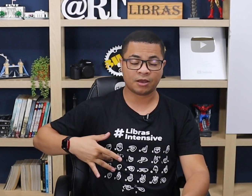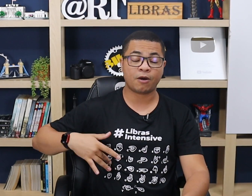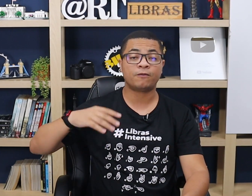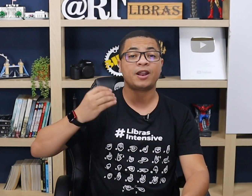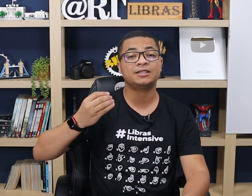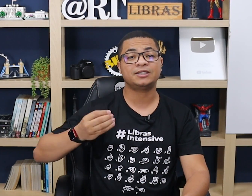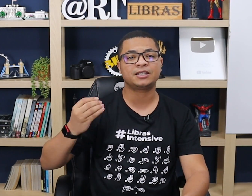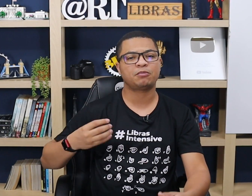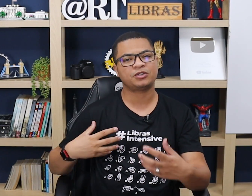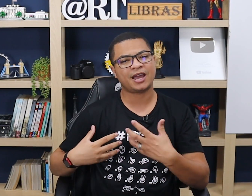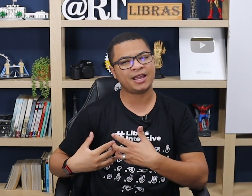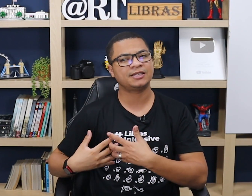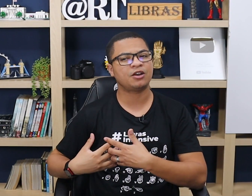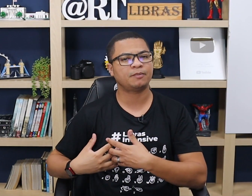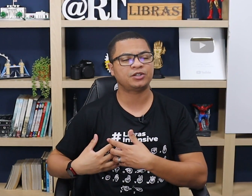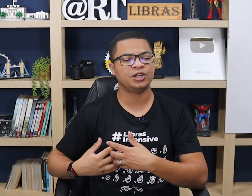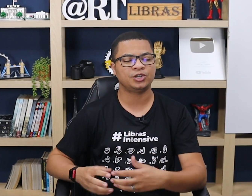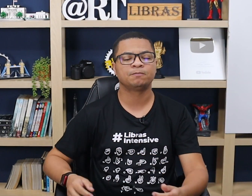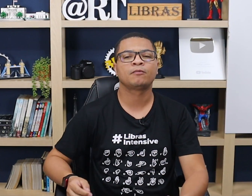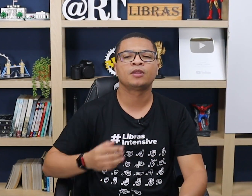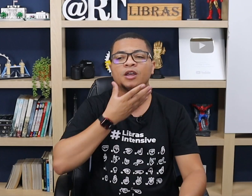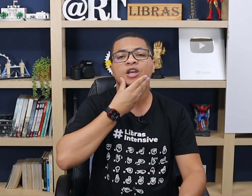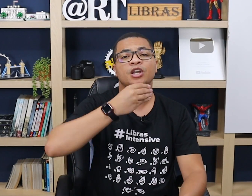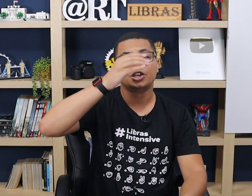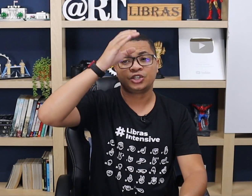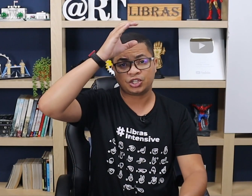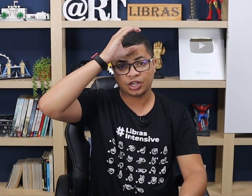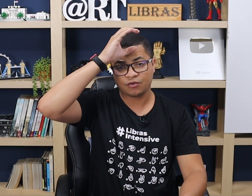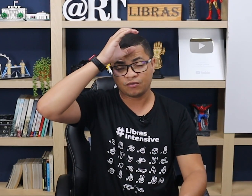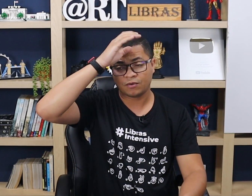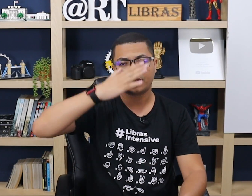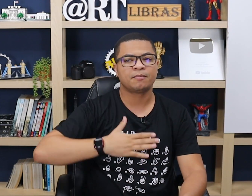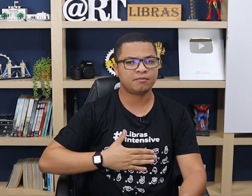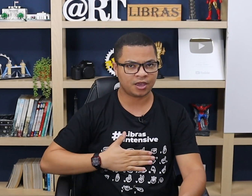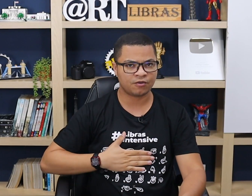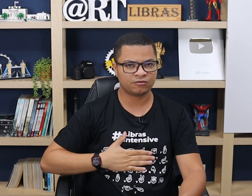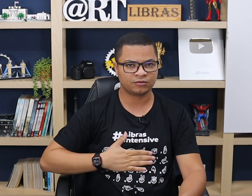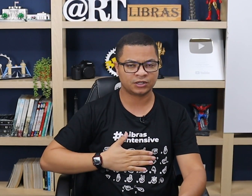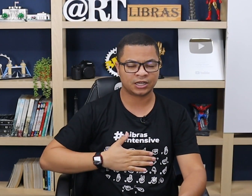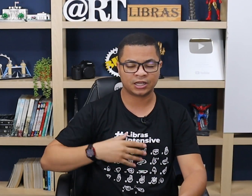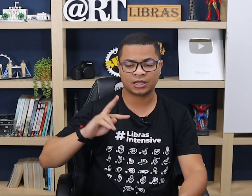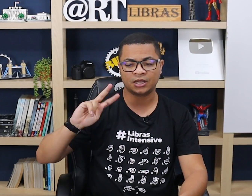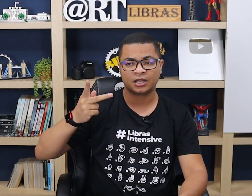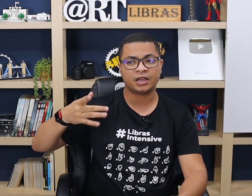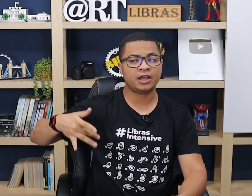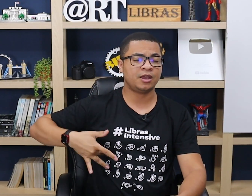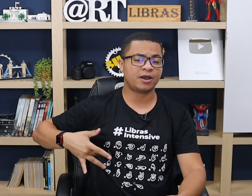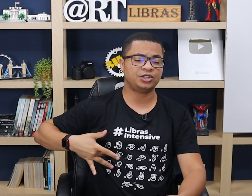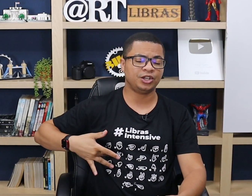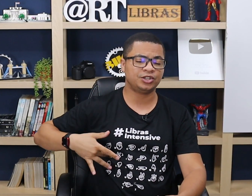bom frasezinha que você pode usar esse sinal de hepatite tio meu hepatite